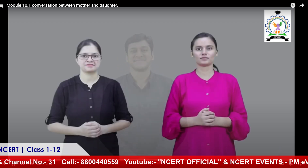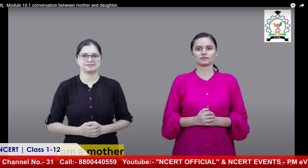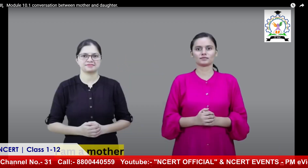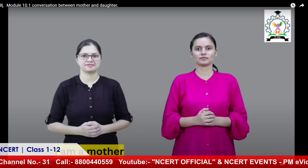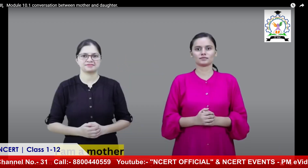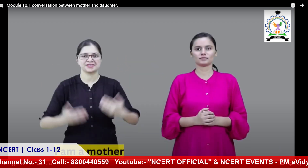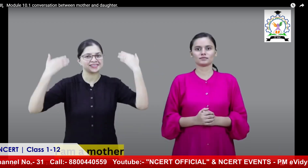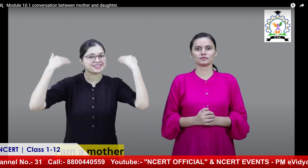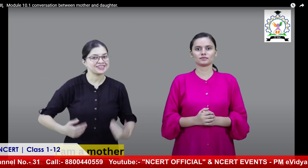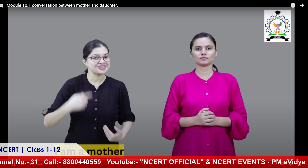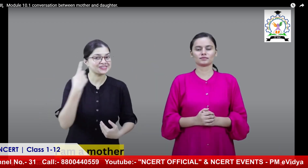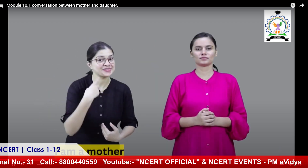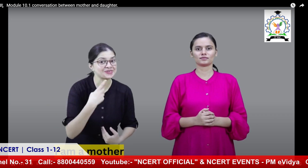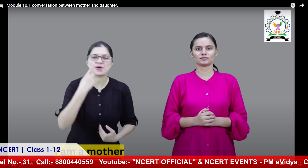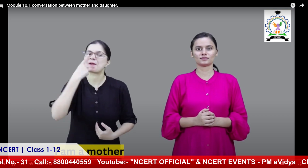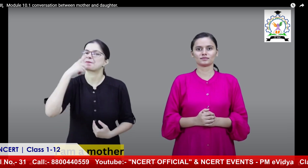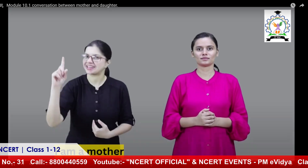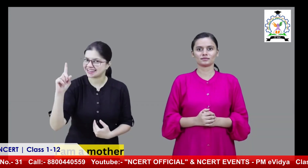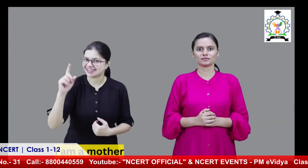हैं। मैं हूँ माँ,